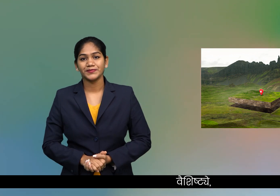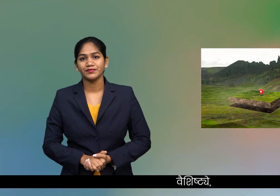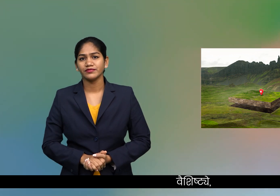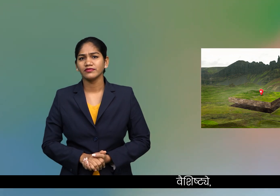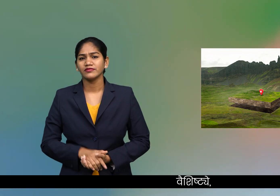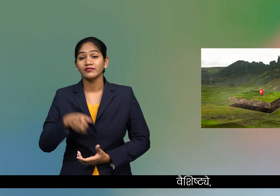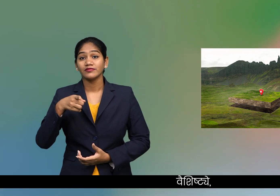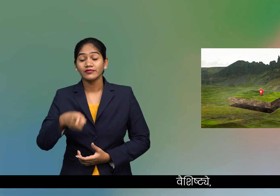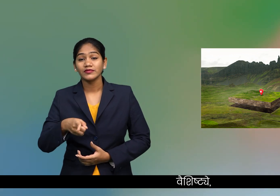वैशिष्ट्ये,